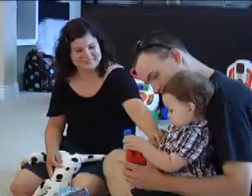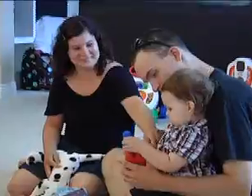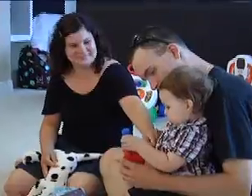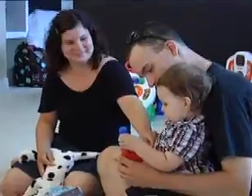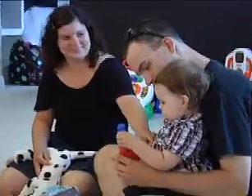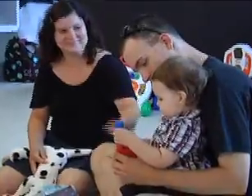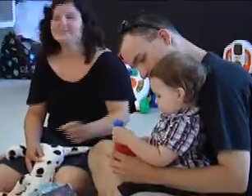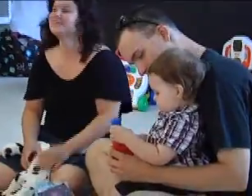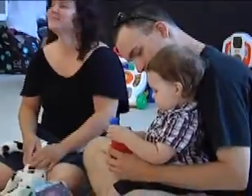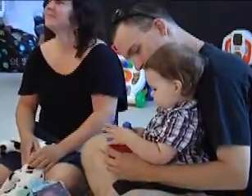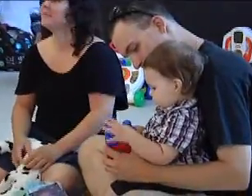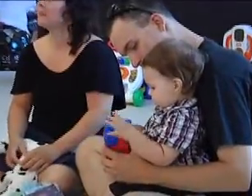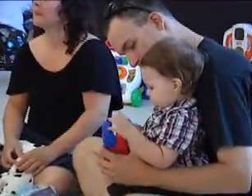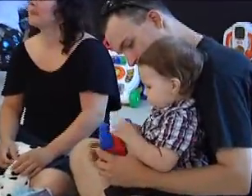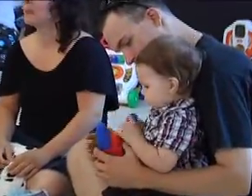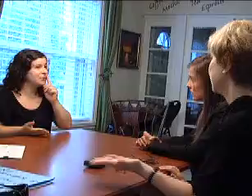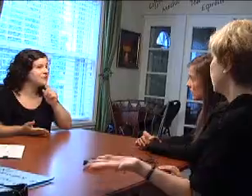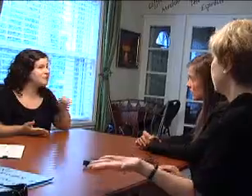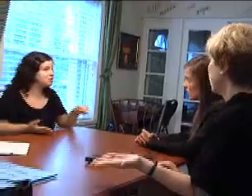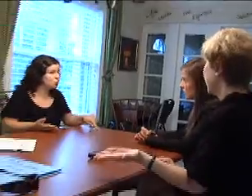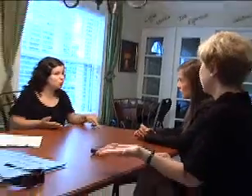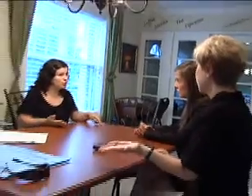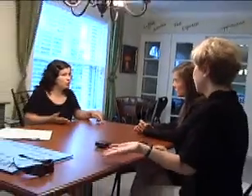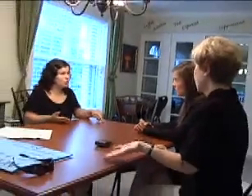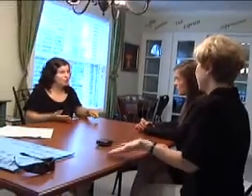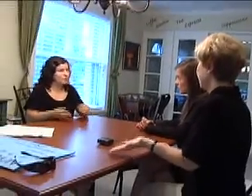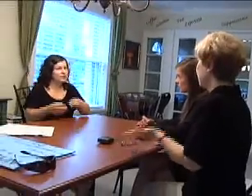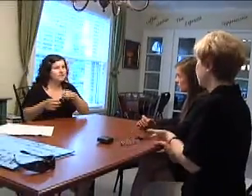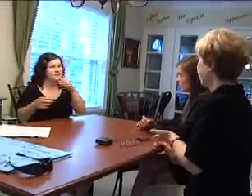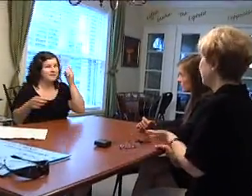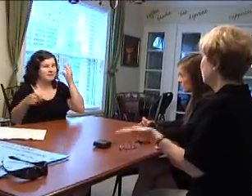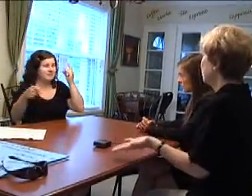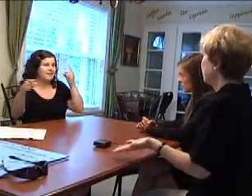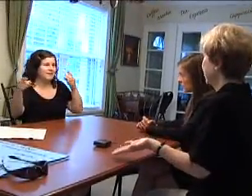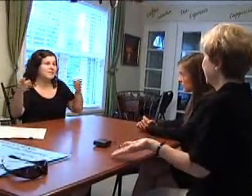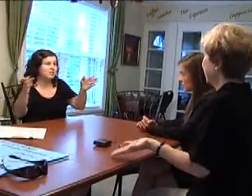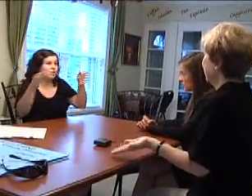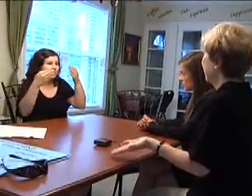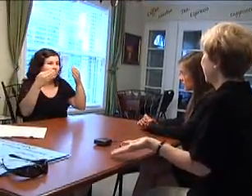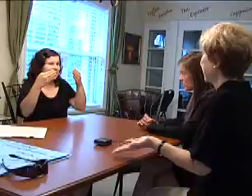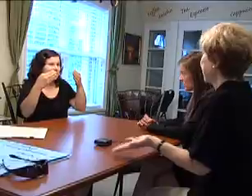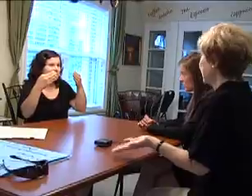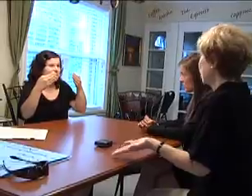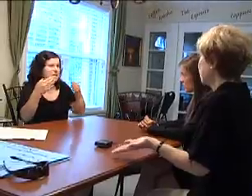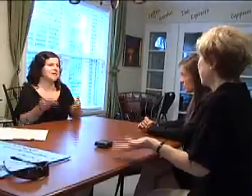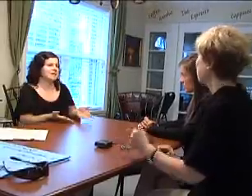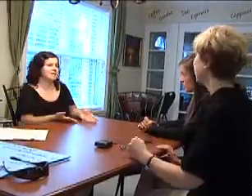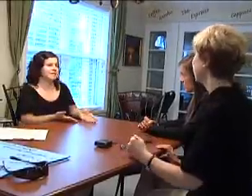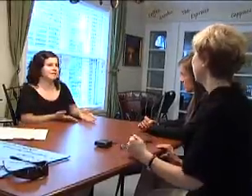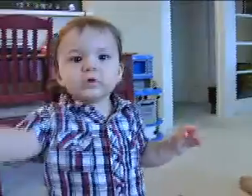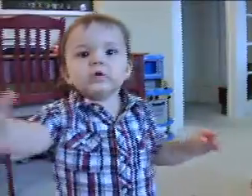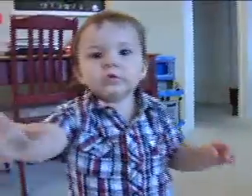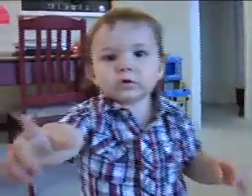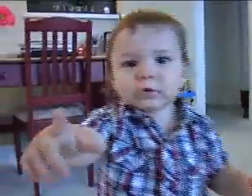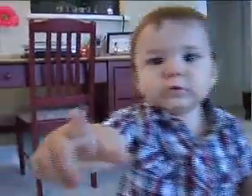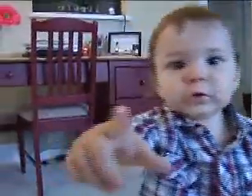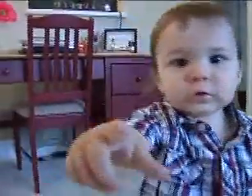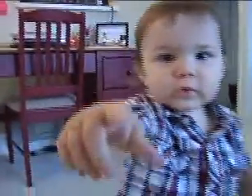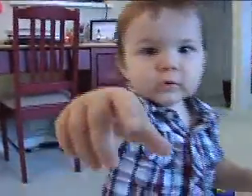préjugés envers les sourds s'estomment. C'est un problème dans la société,'est pas les sourds, c'est les ensembles, ils ont fermé. Marie-Pierre Cornelier,